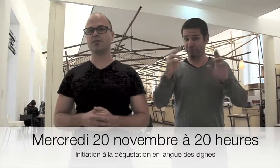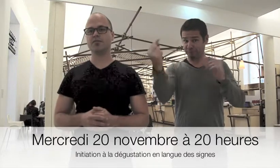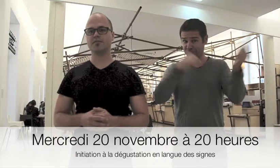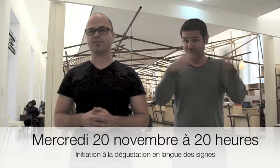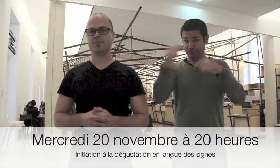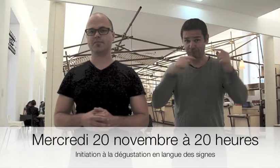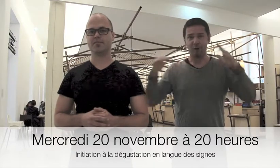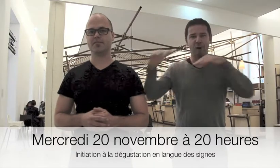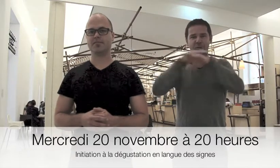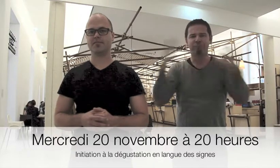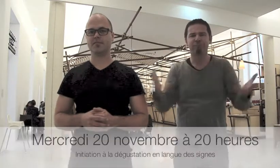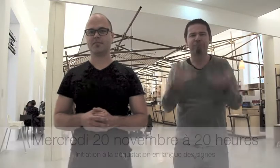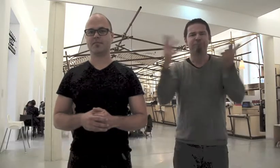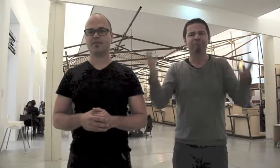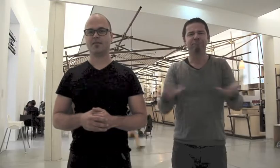pour l'ambiance.